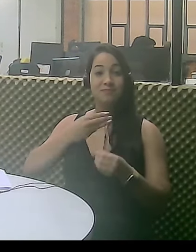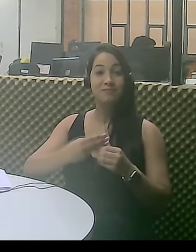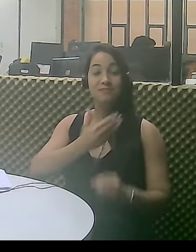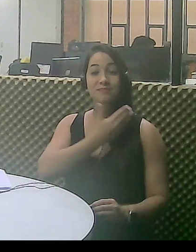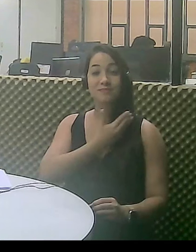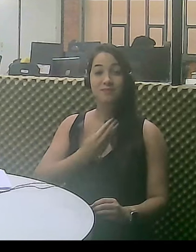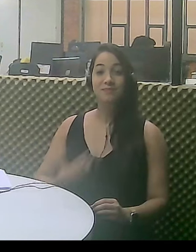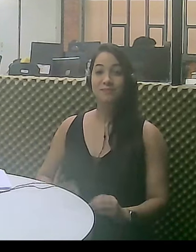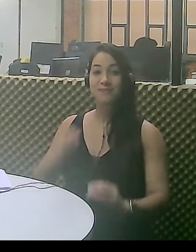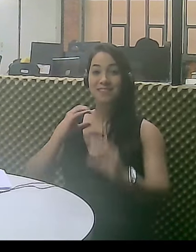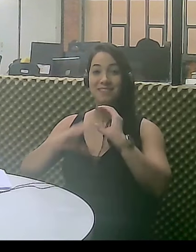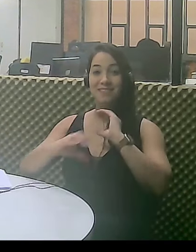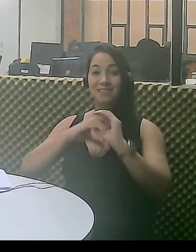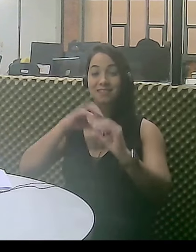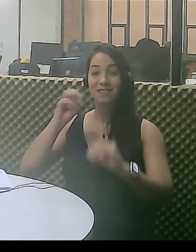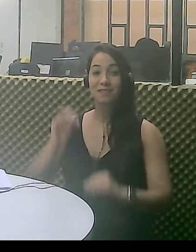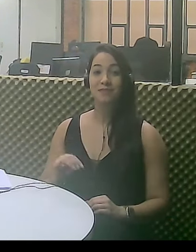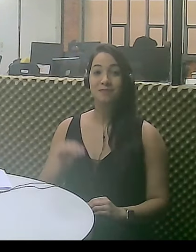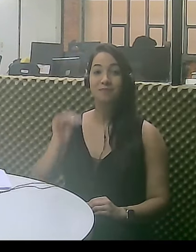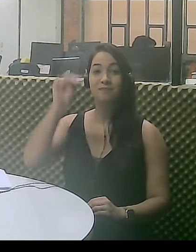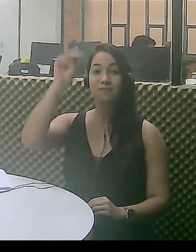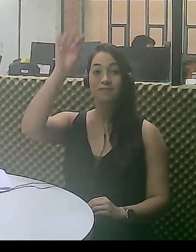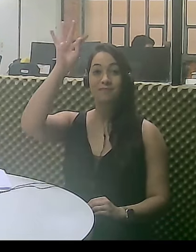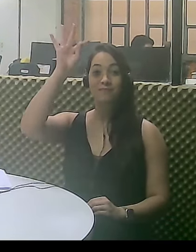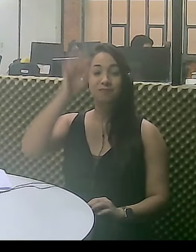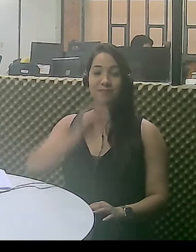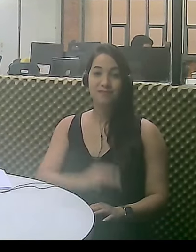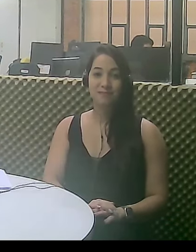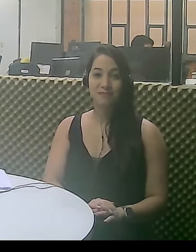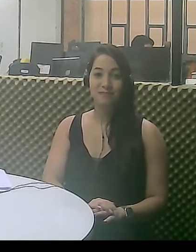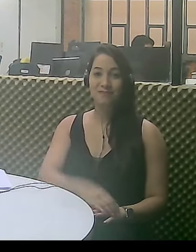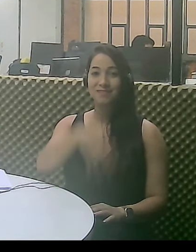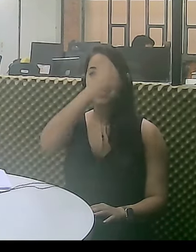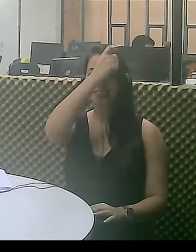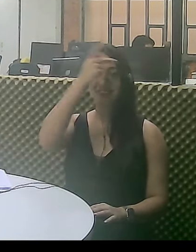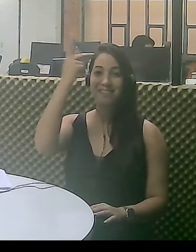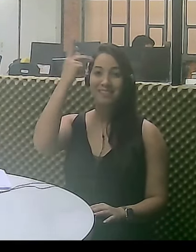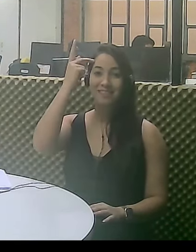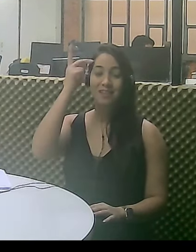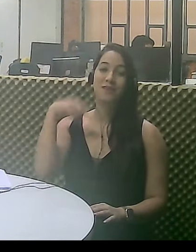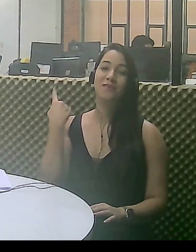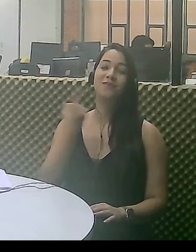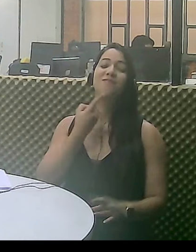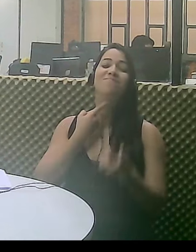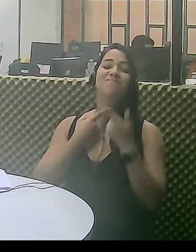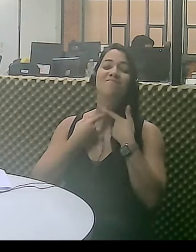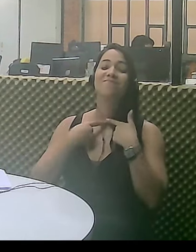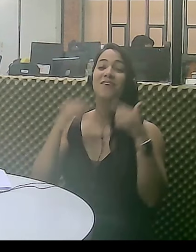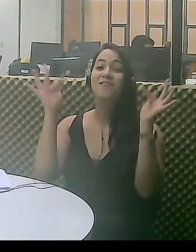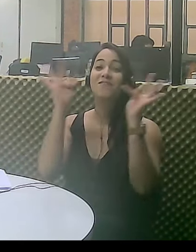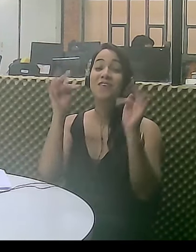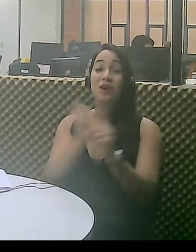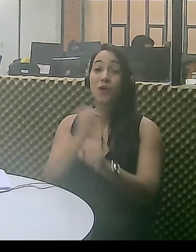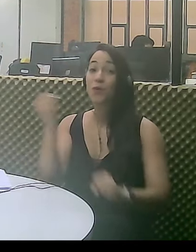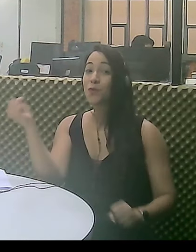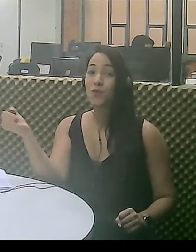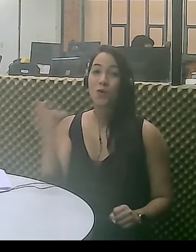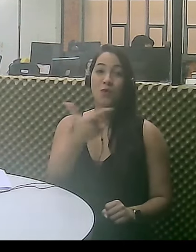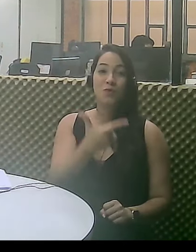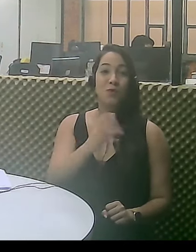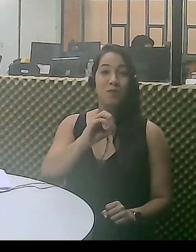Secretário Municipal de Governo e Comunicação, Marco Túlio de Castro Kalimann. Nós desejamos um feliz ano novo e